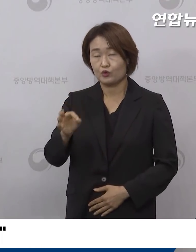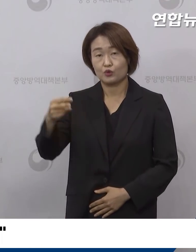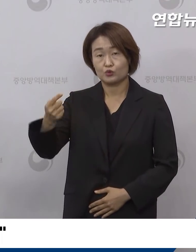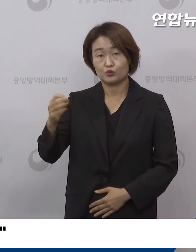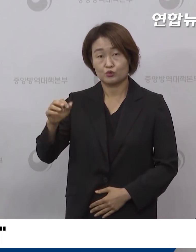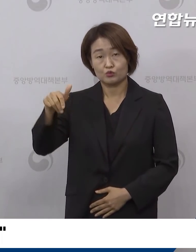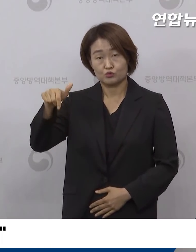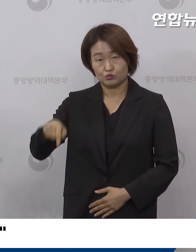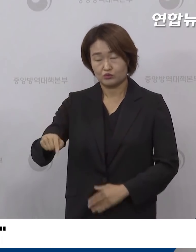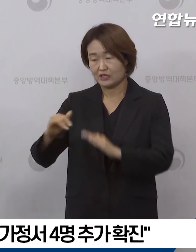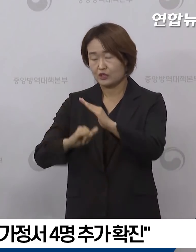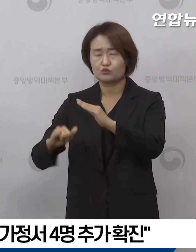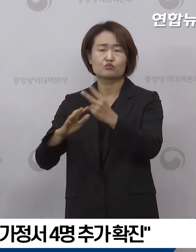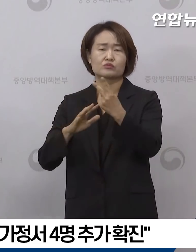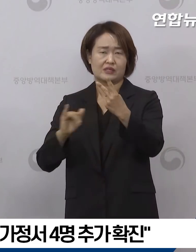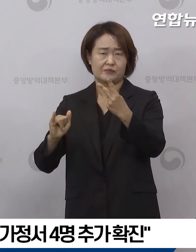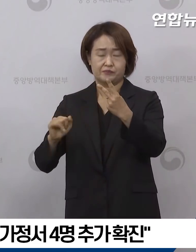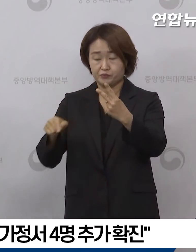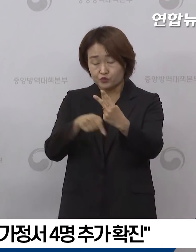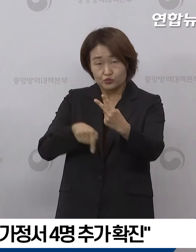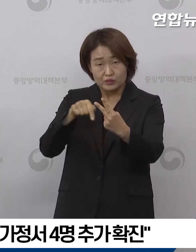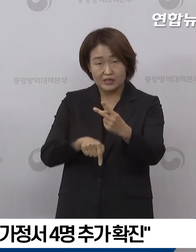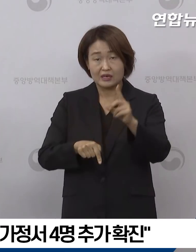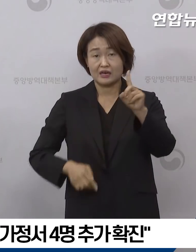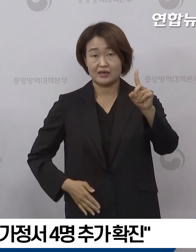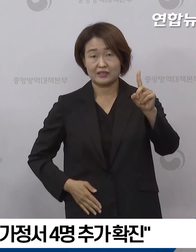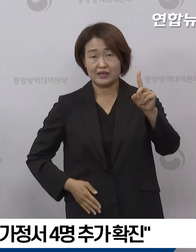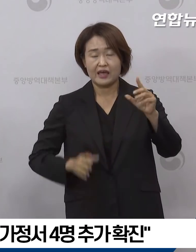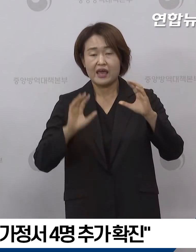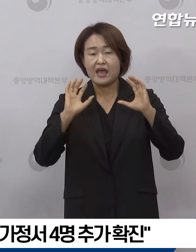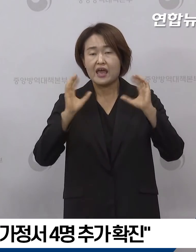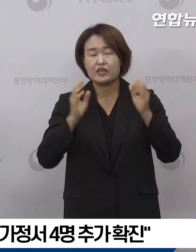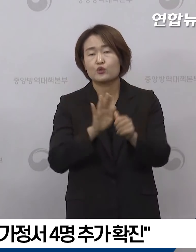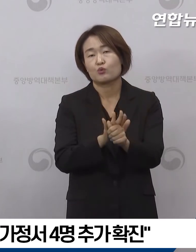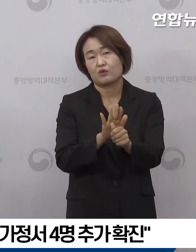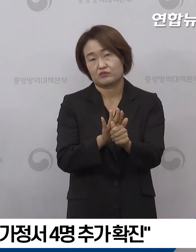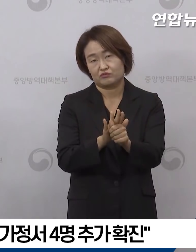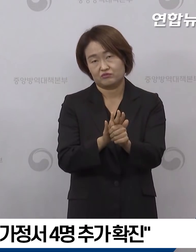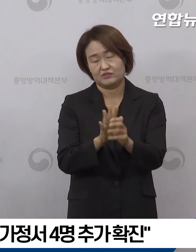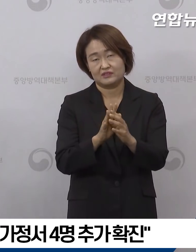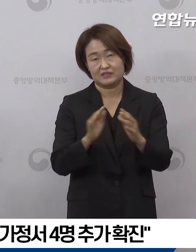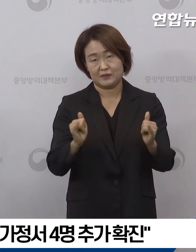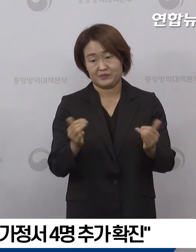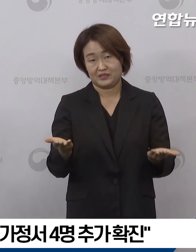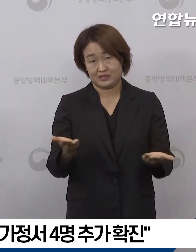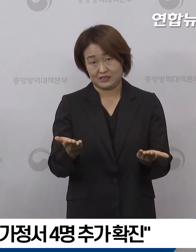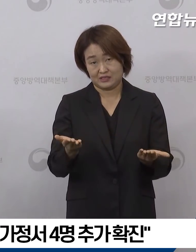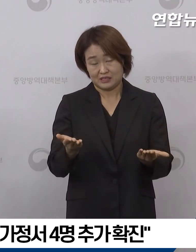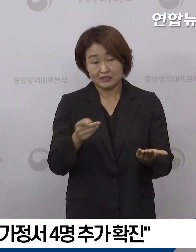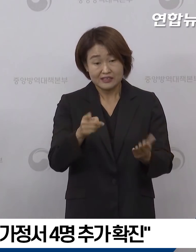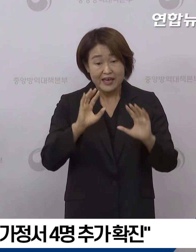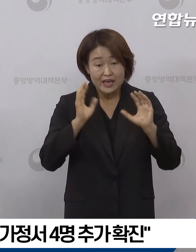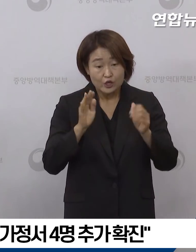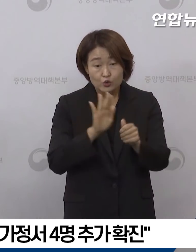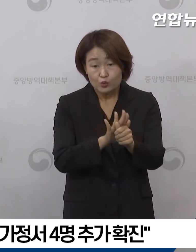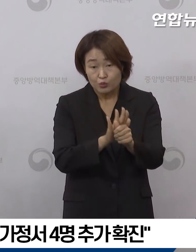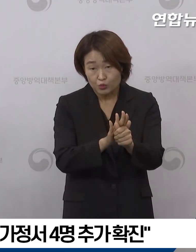2명이 확진되었으며 이중한 명이 육아 도우미로 근무한 가정에서 4명이 추가로